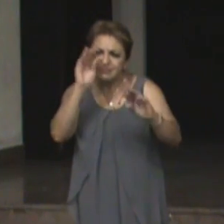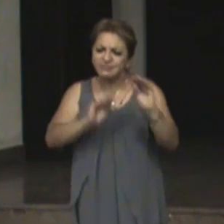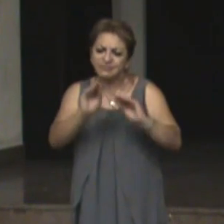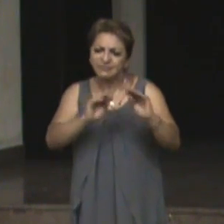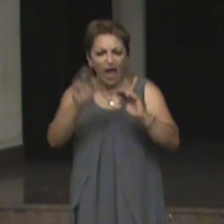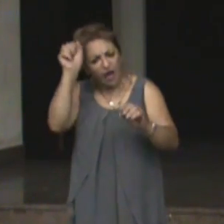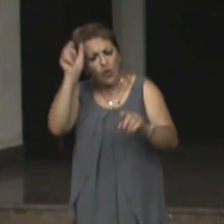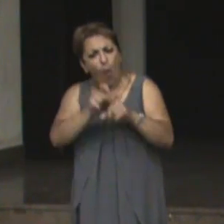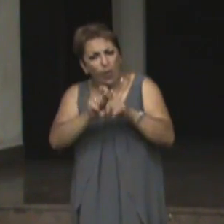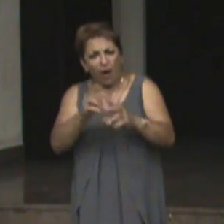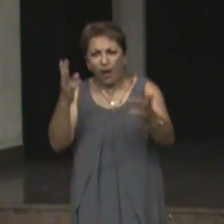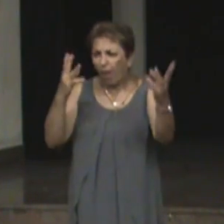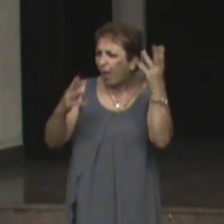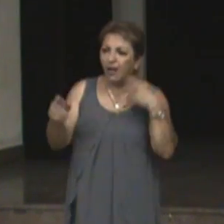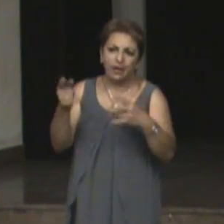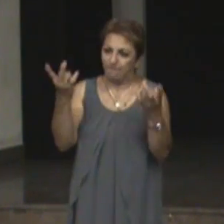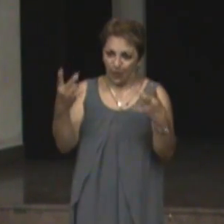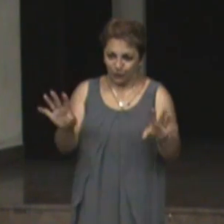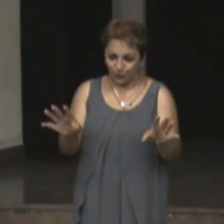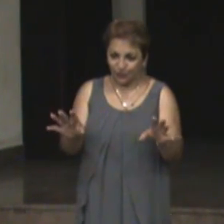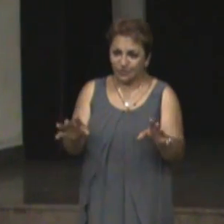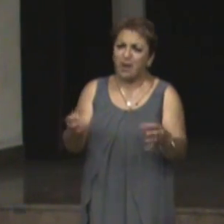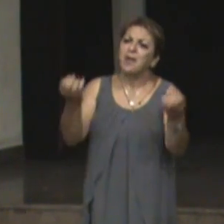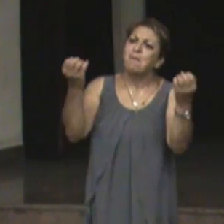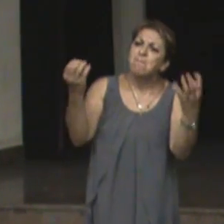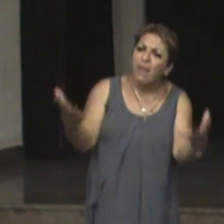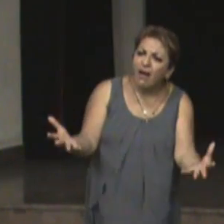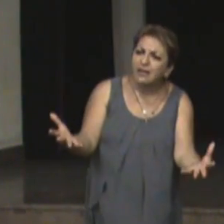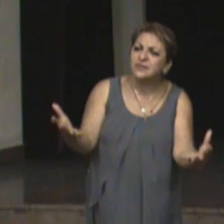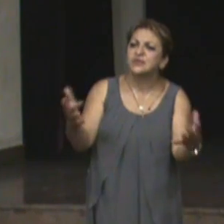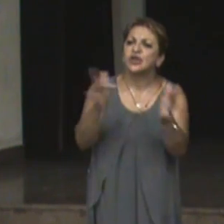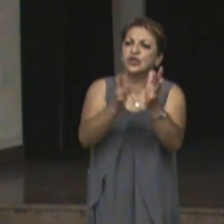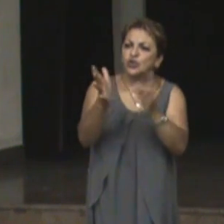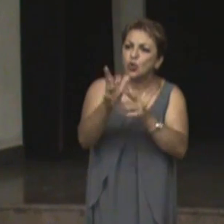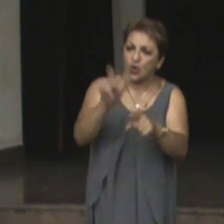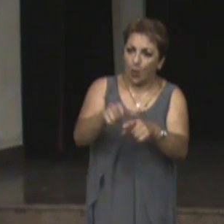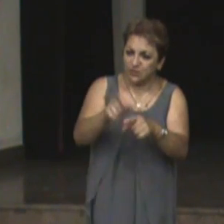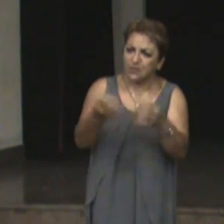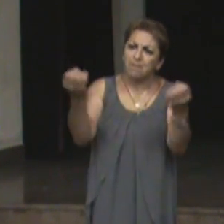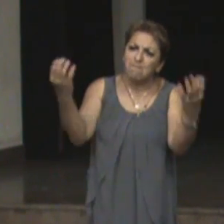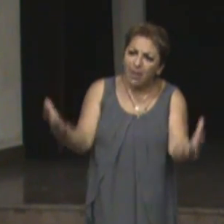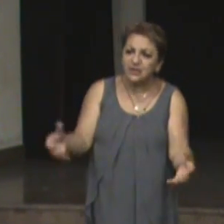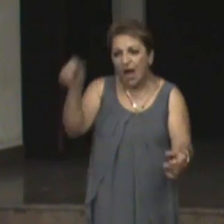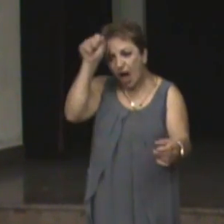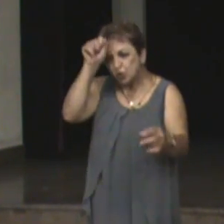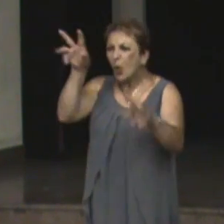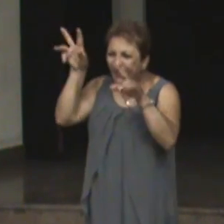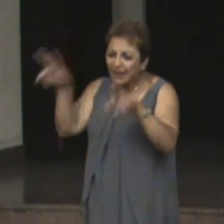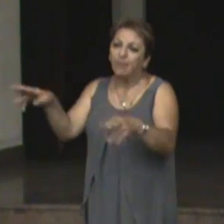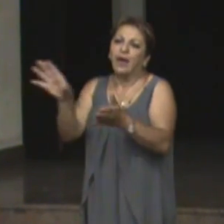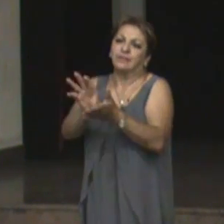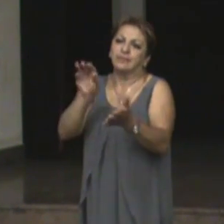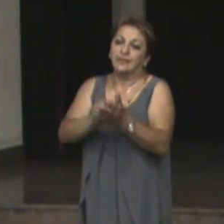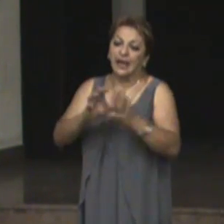ձևակերպումներով Աստծո խոսքը մատուցել մենք Աստծուն։ Ամենապարզ օրինակը Քրիստոսի խոսքի, Աստծո օրինակը Քրիստոսի